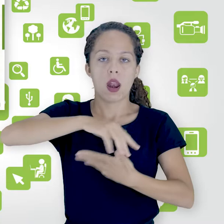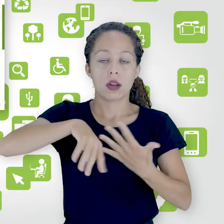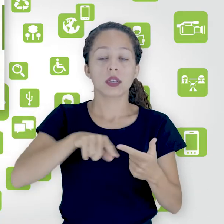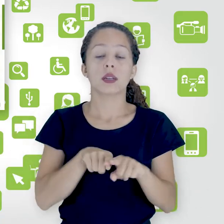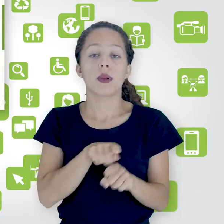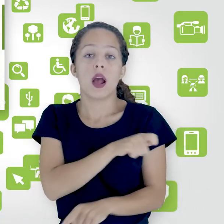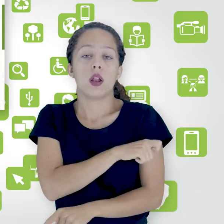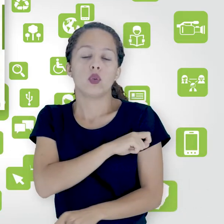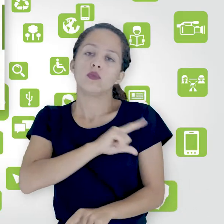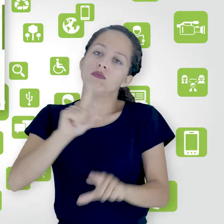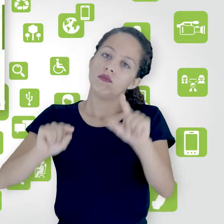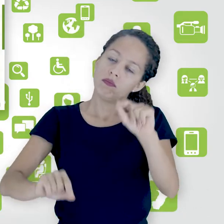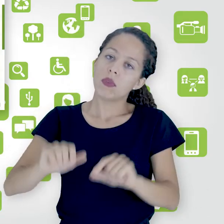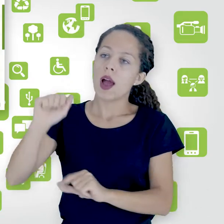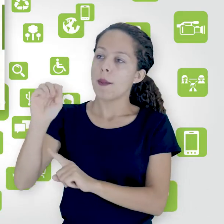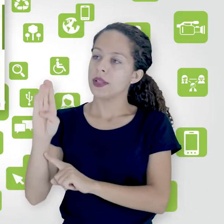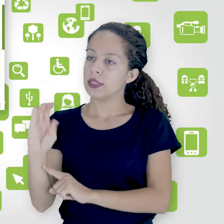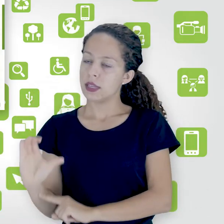dos alunos por ABC ou ABC